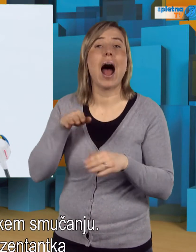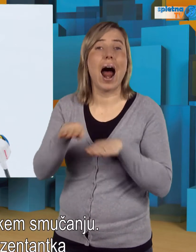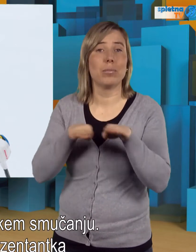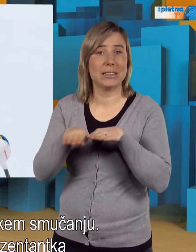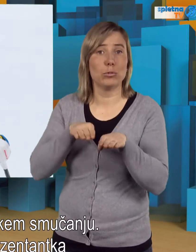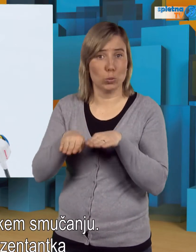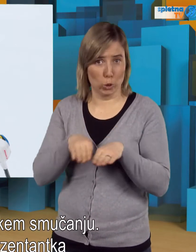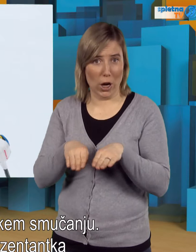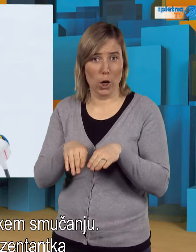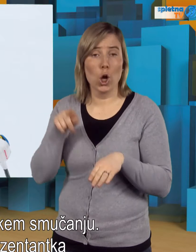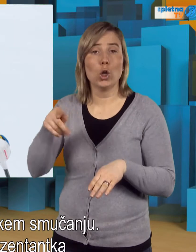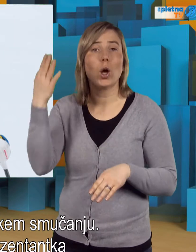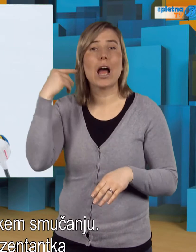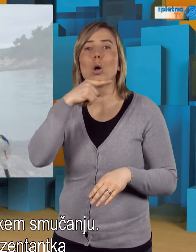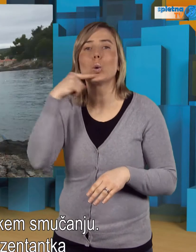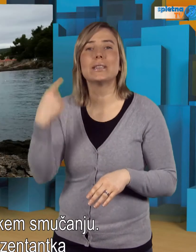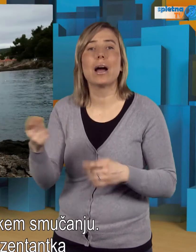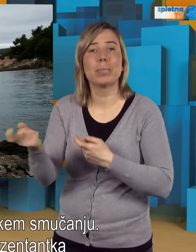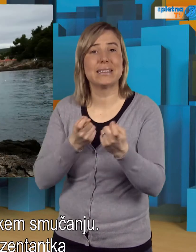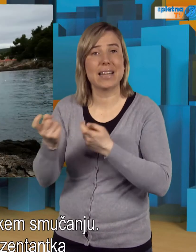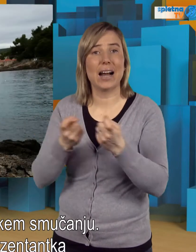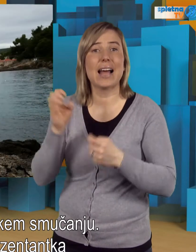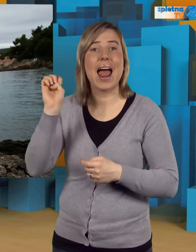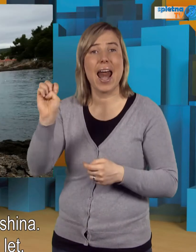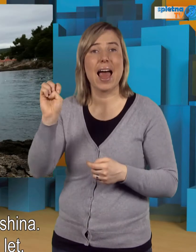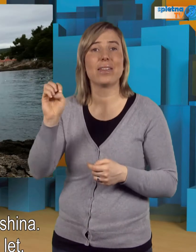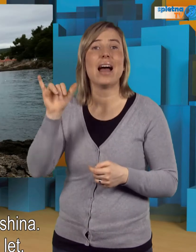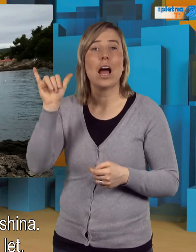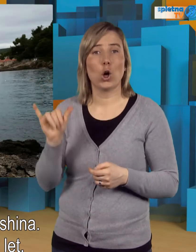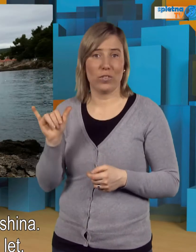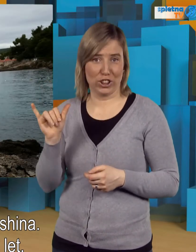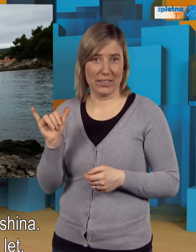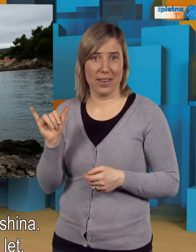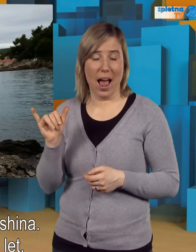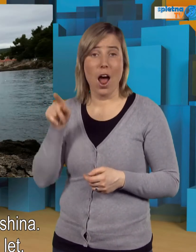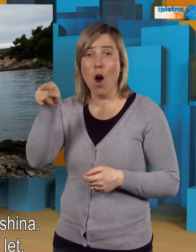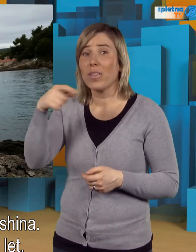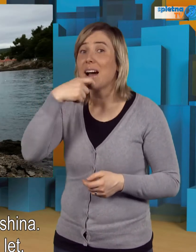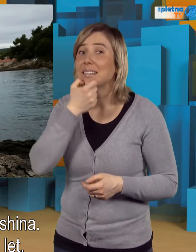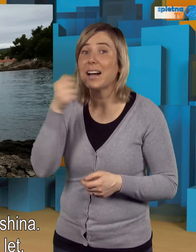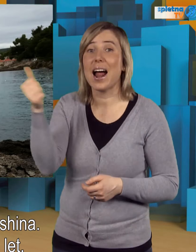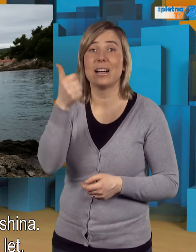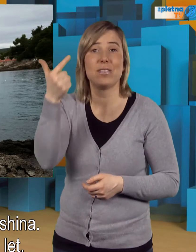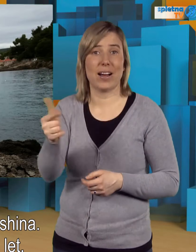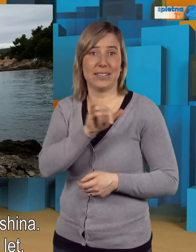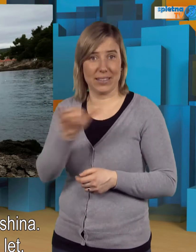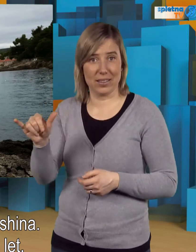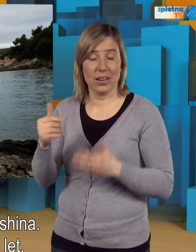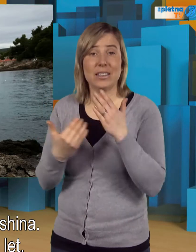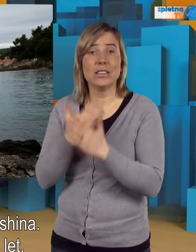smučanju. To je ruska reprezentantka Elena Jakovišina, stara je 21 let. Za